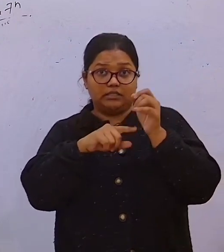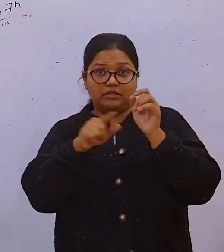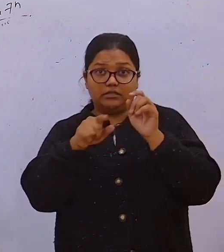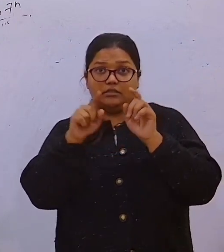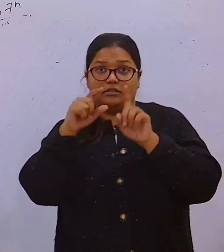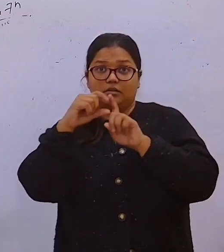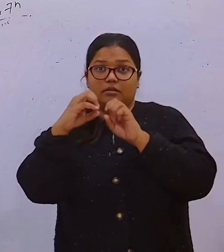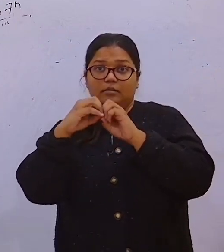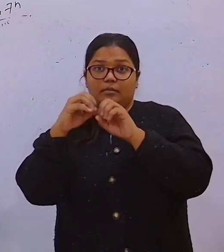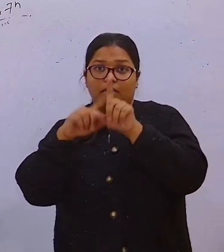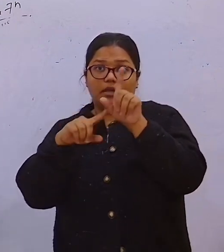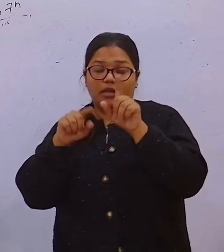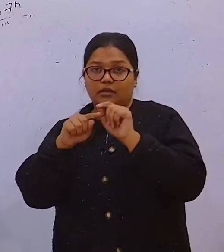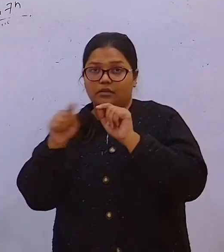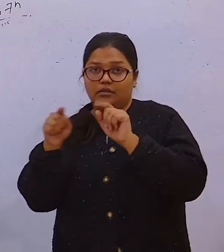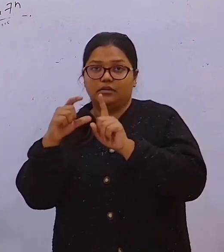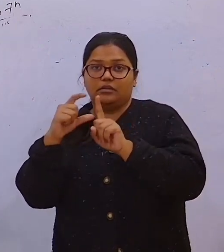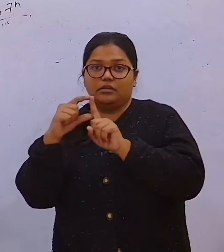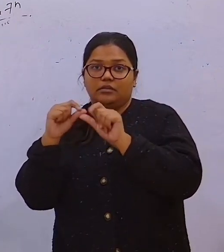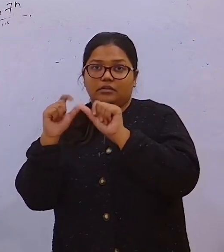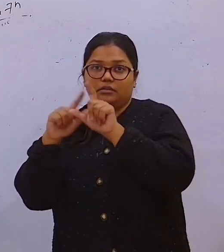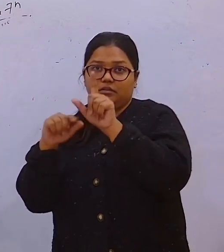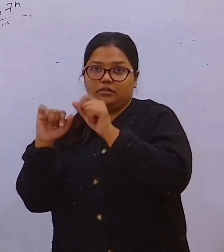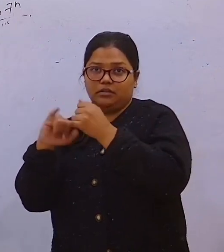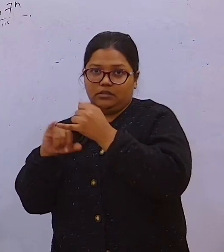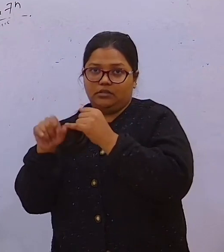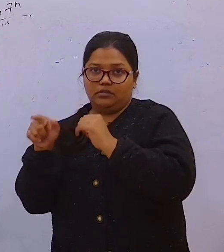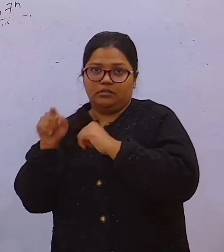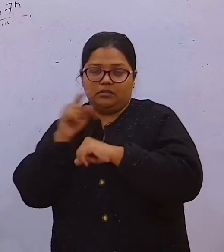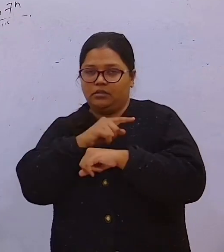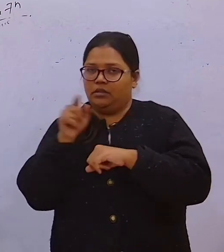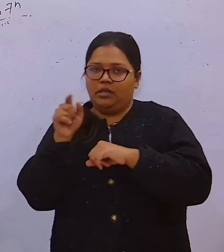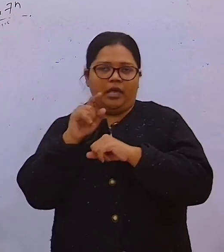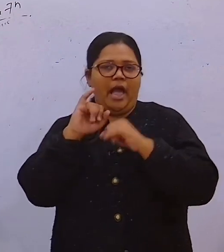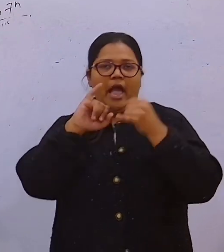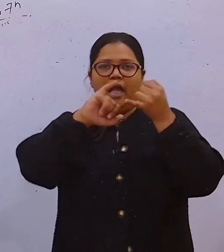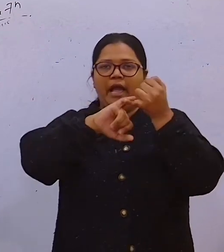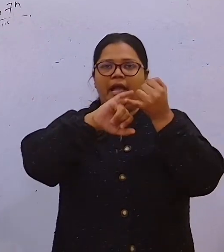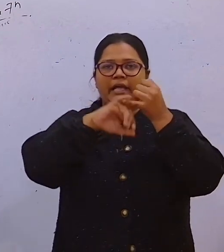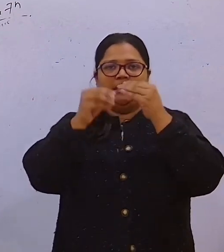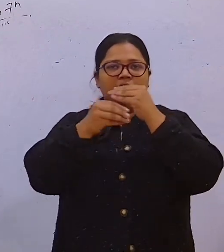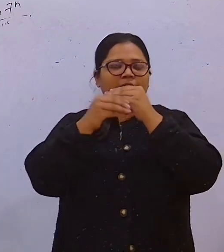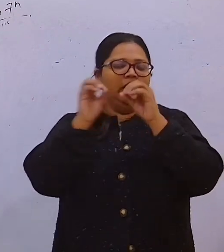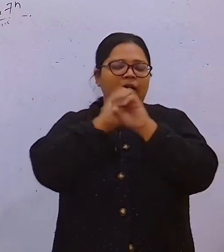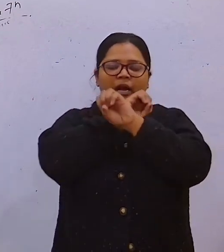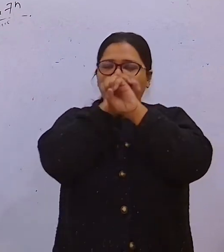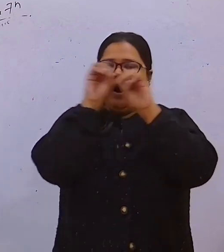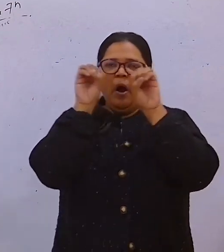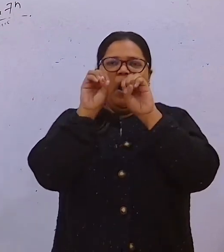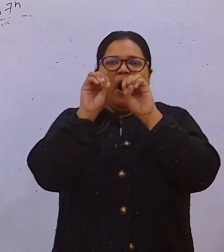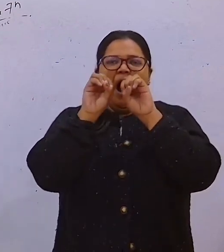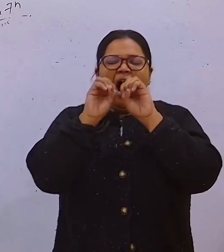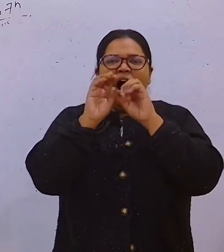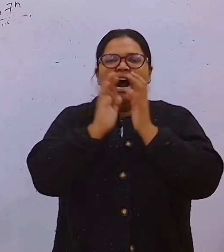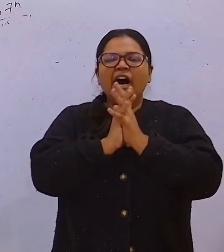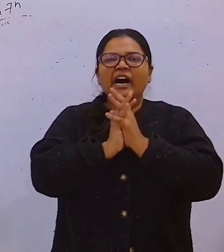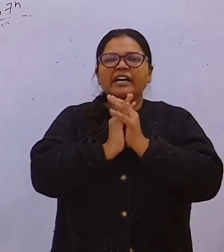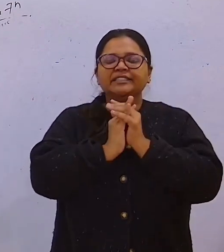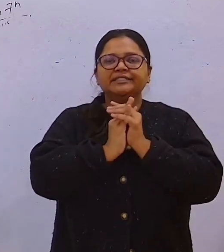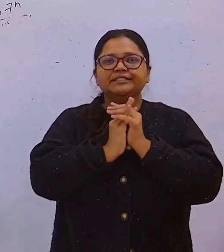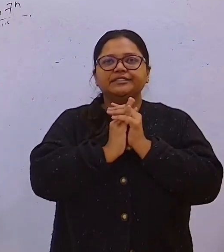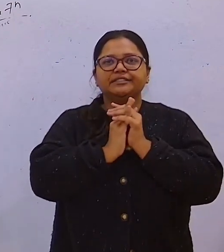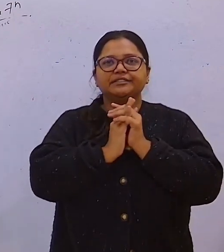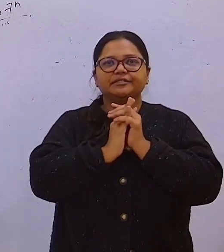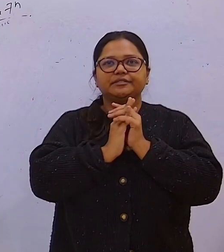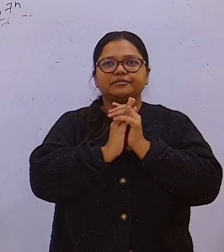है, डेज बाय डेज नहीं लिखना है, एस लगाना नहीं है, या फिर ऐसे नहीं लिखना है कि